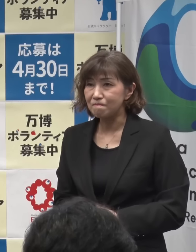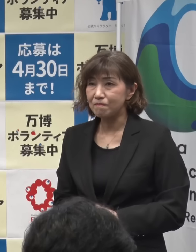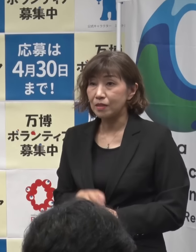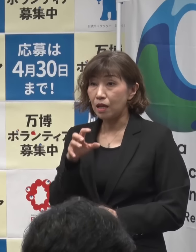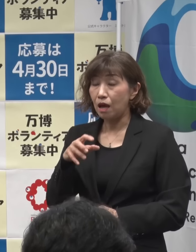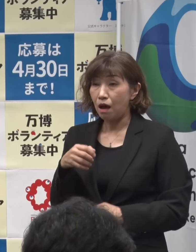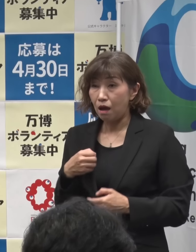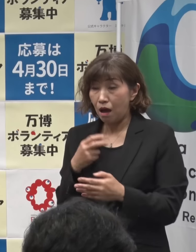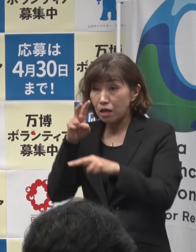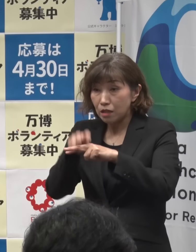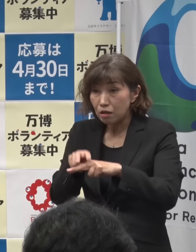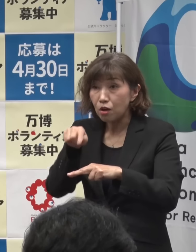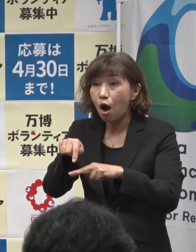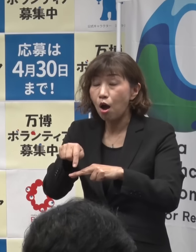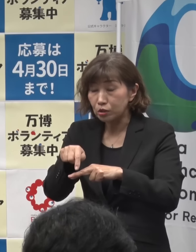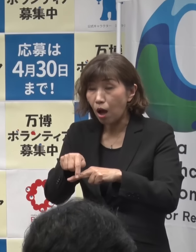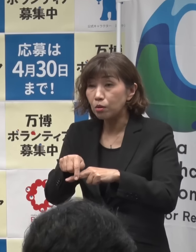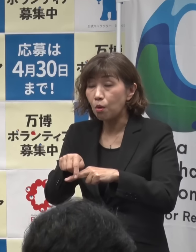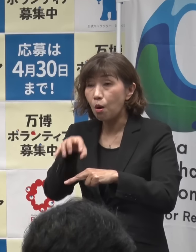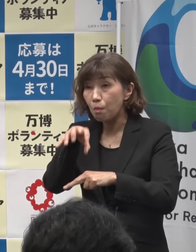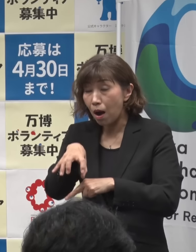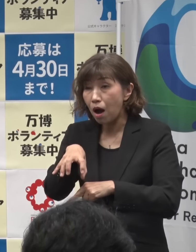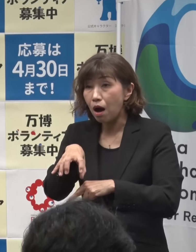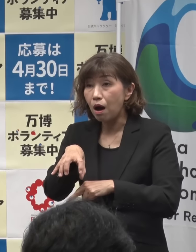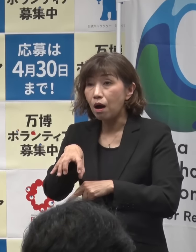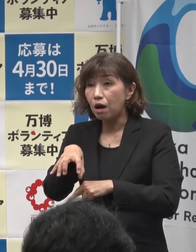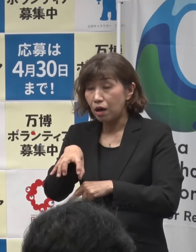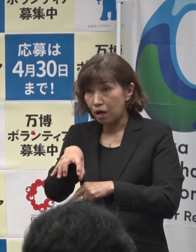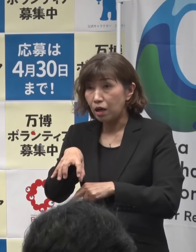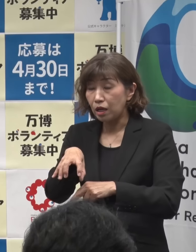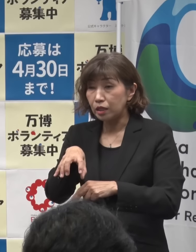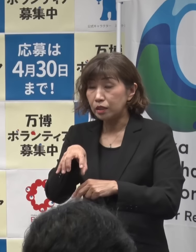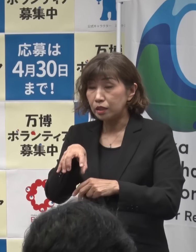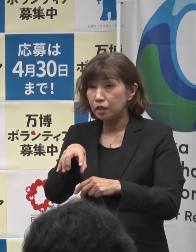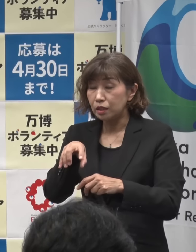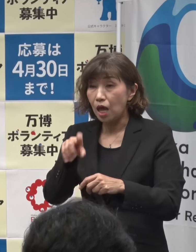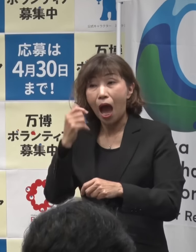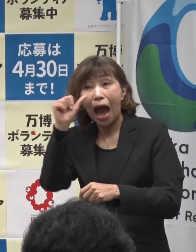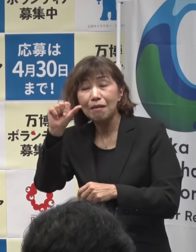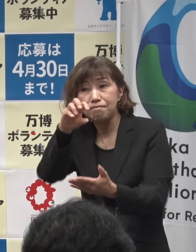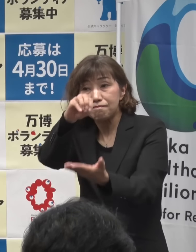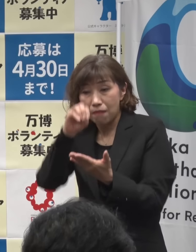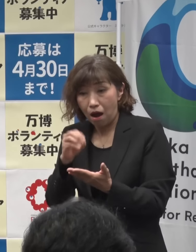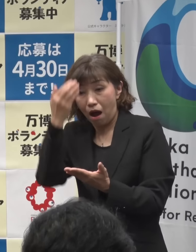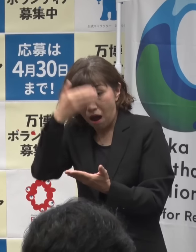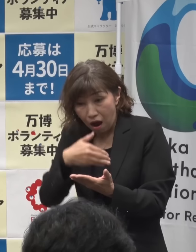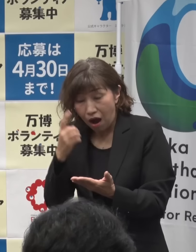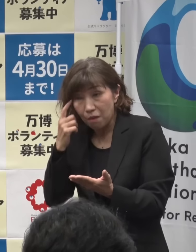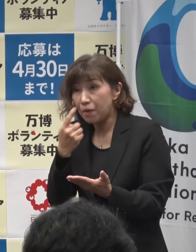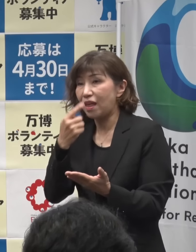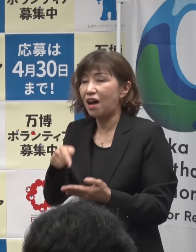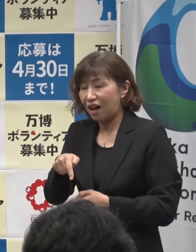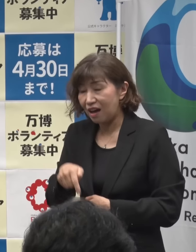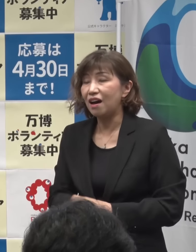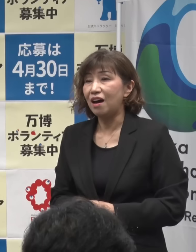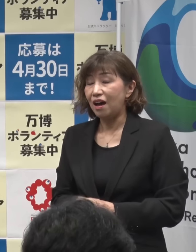場で BI のケル建設局長から話があったということです。時期については、これだ